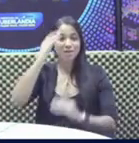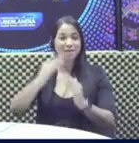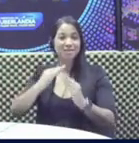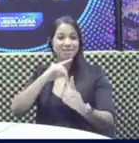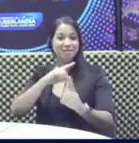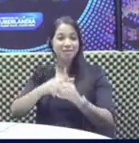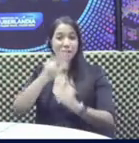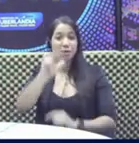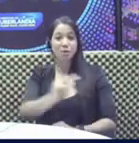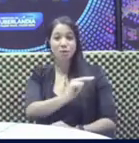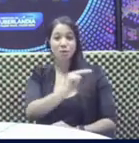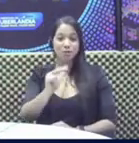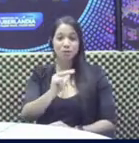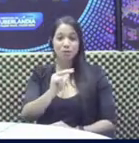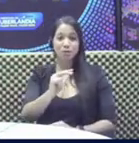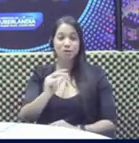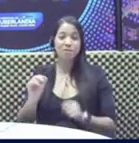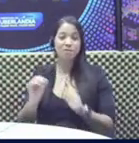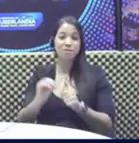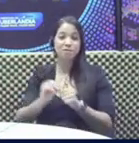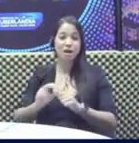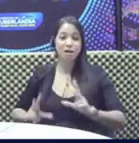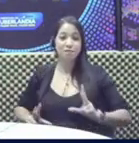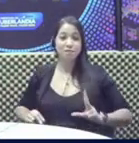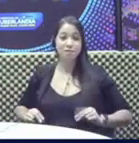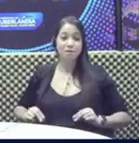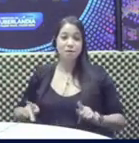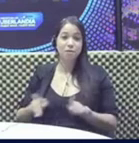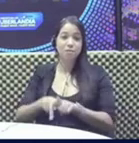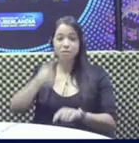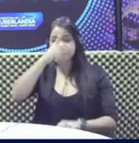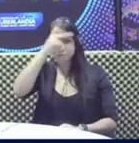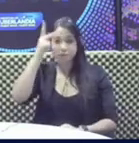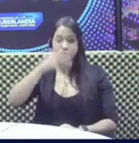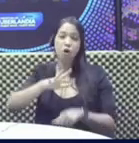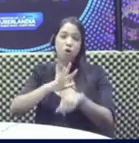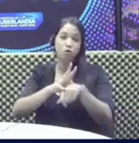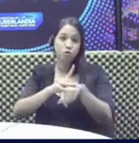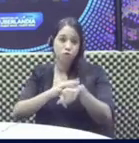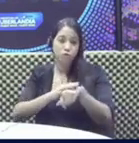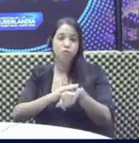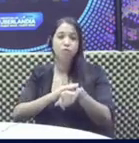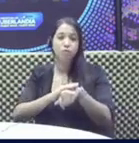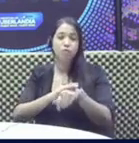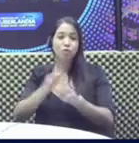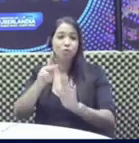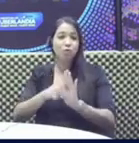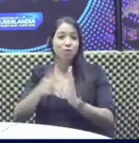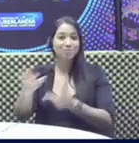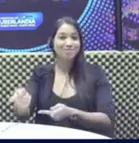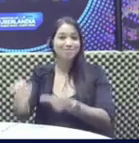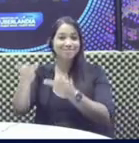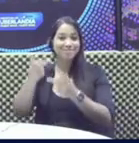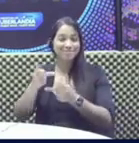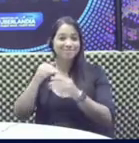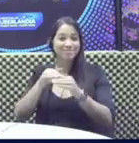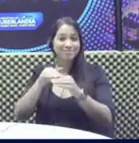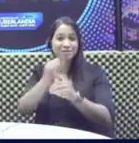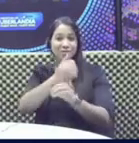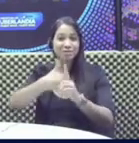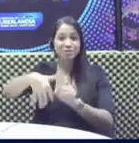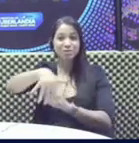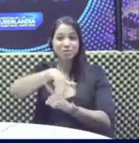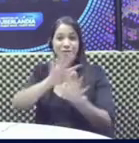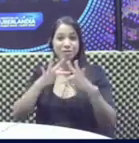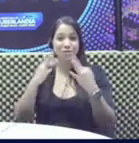diocese, como confecção de fraldas geriátricas para enfermos, programa de acolhimento e intervenção social